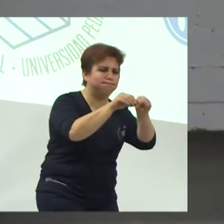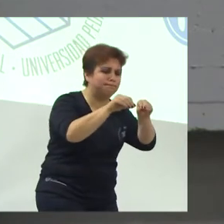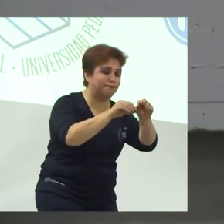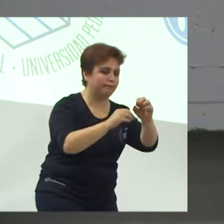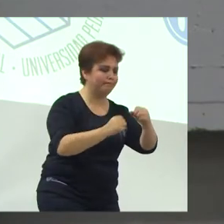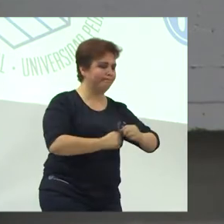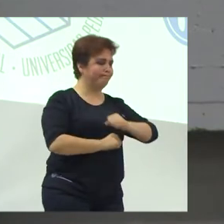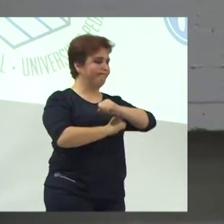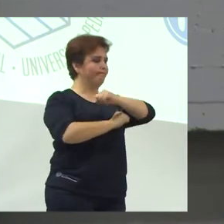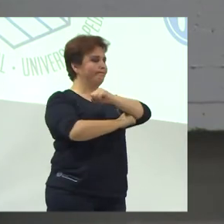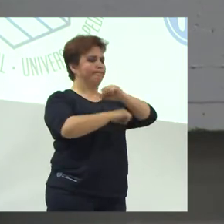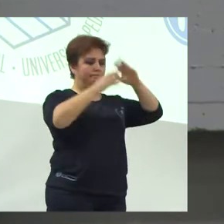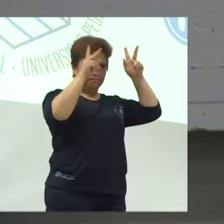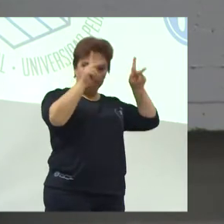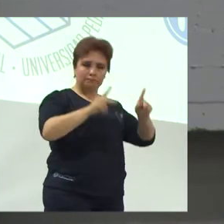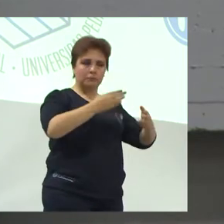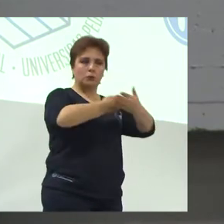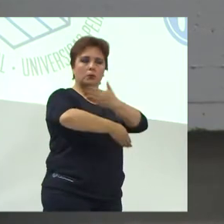discapacidad